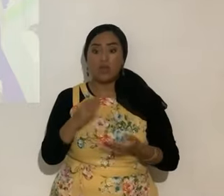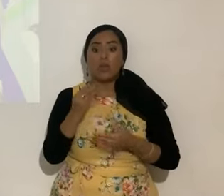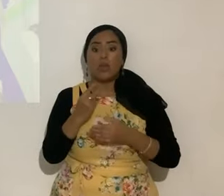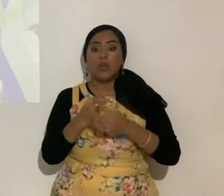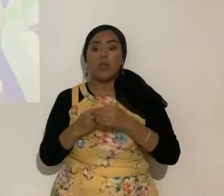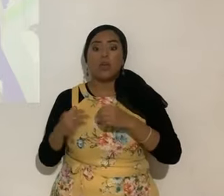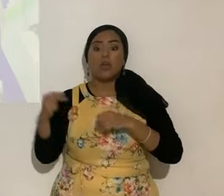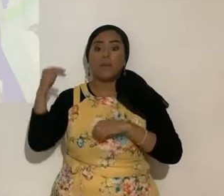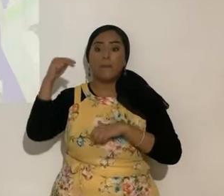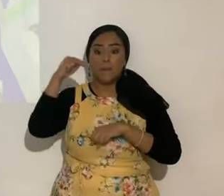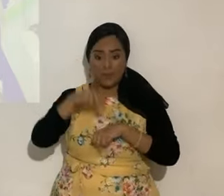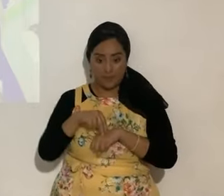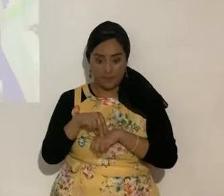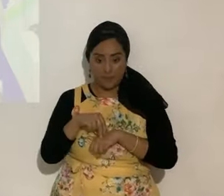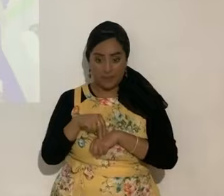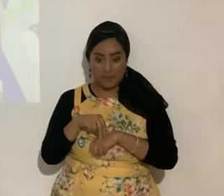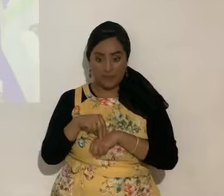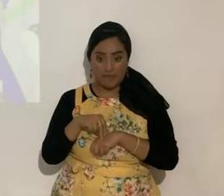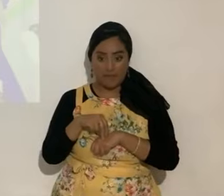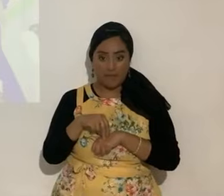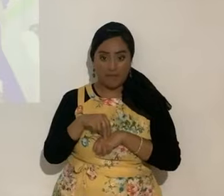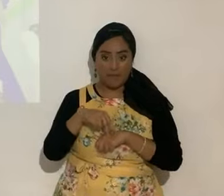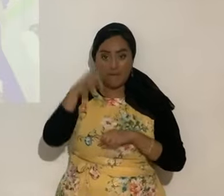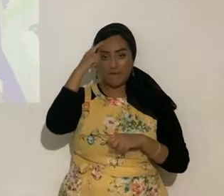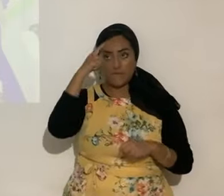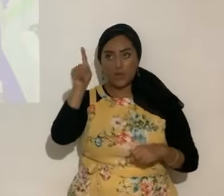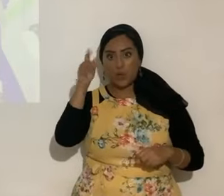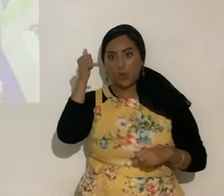resucitado, por Yahshua Hamashir?